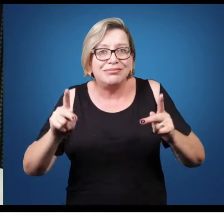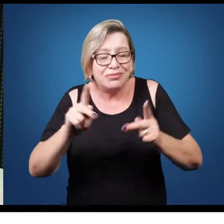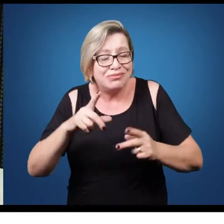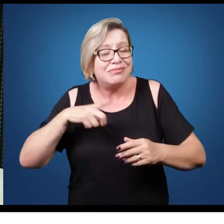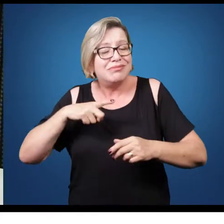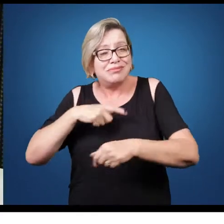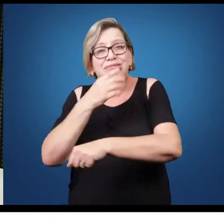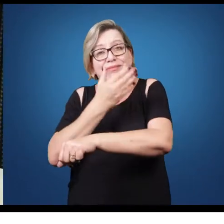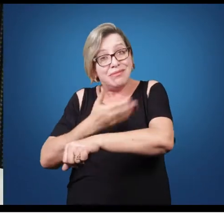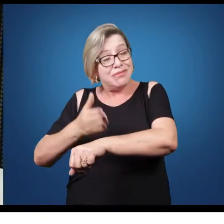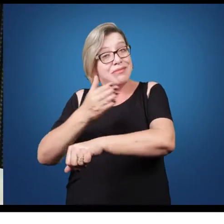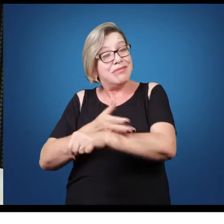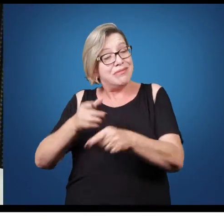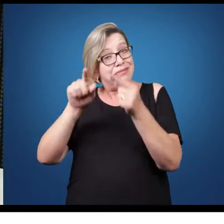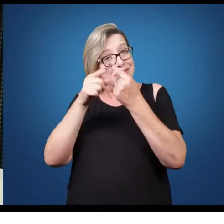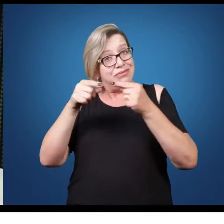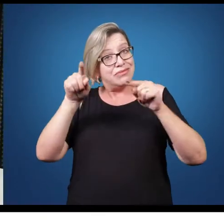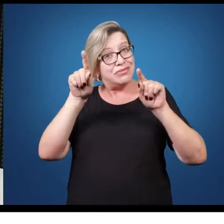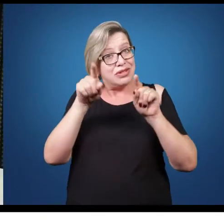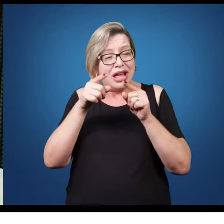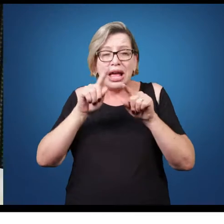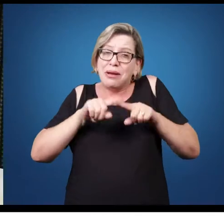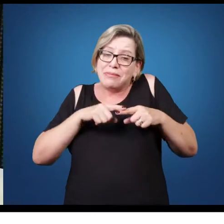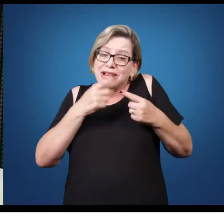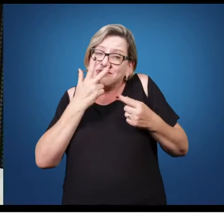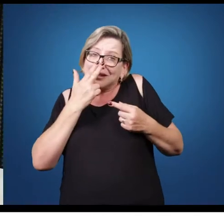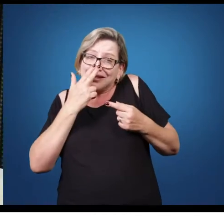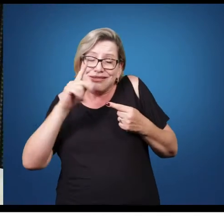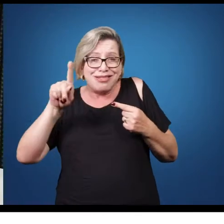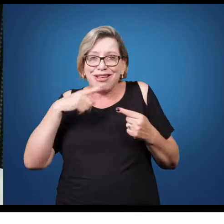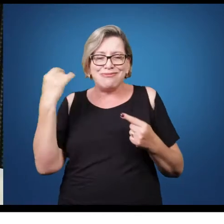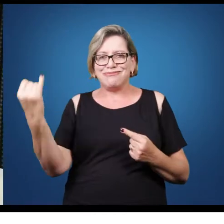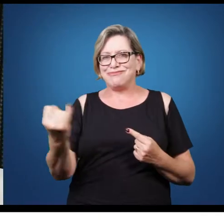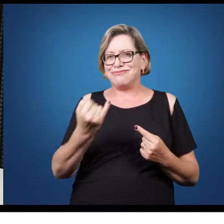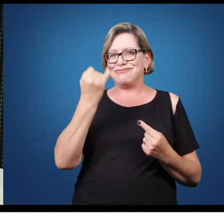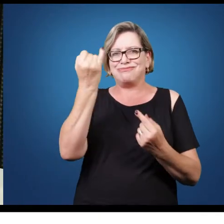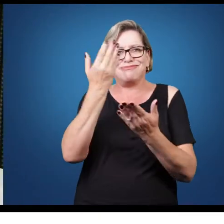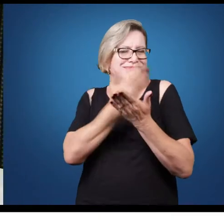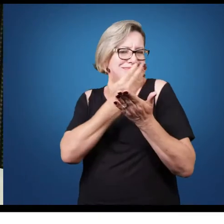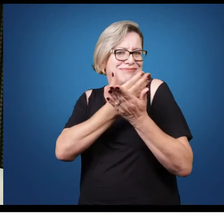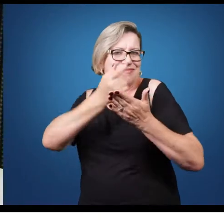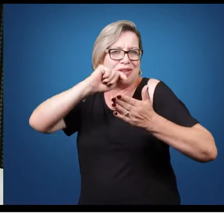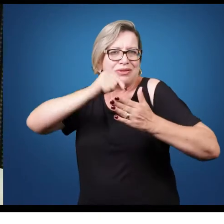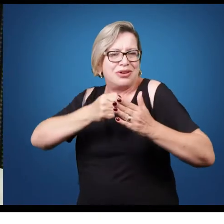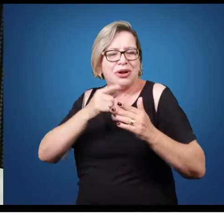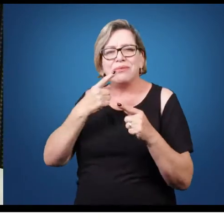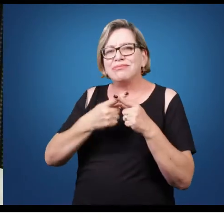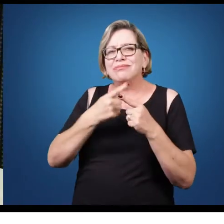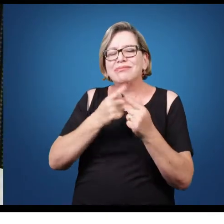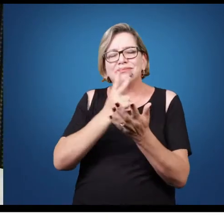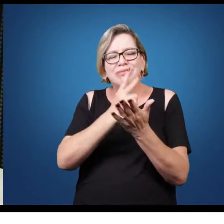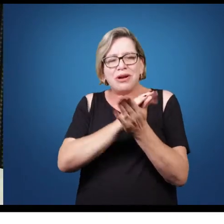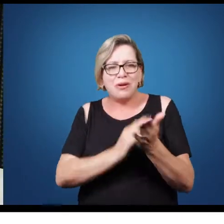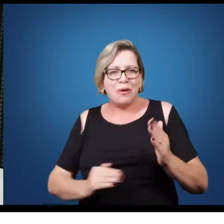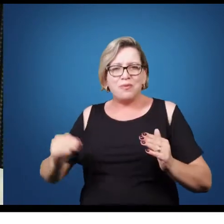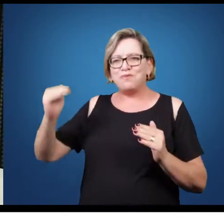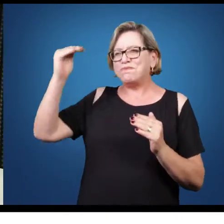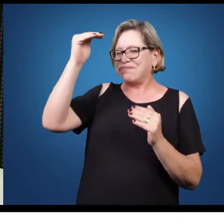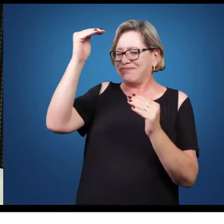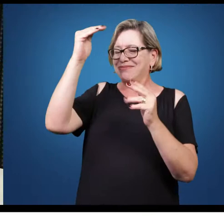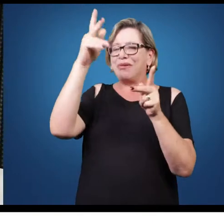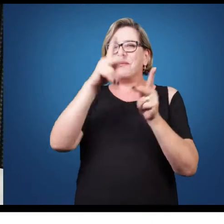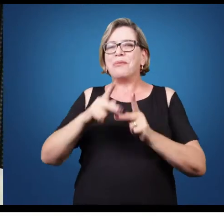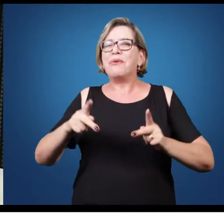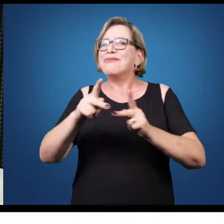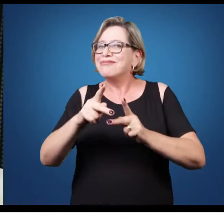e ela foi sempre muito pouco relevante em termos de estudo é claro porque a elite que sempre existiu e qualquer público época